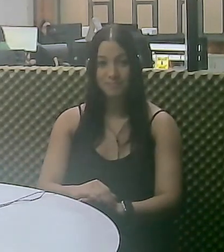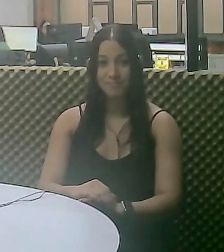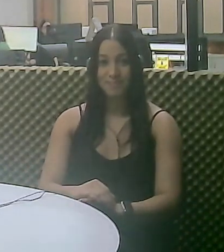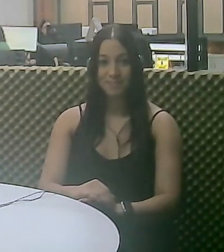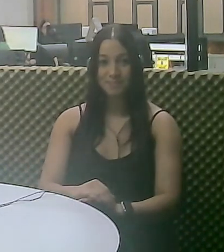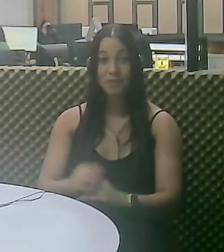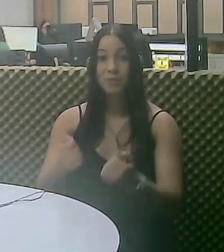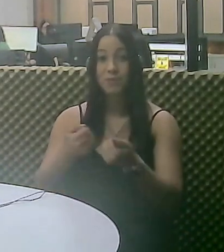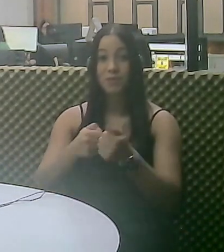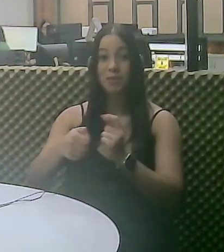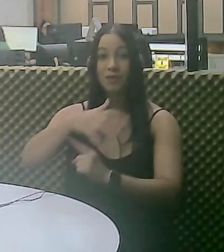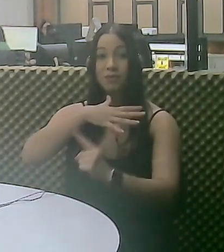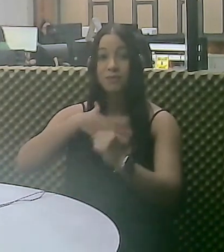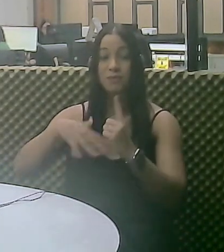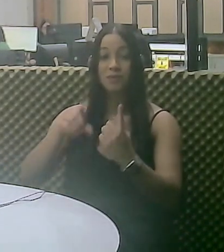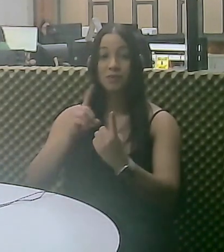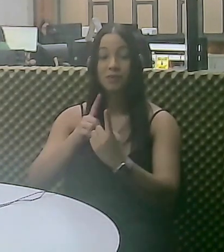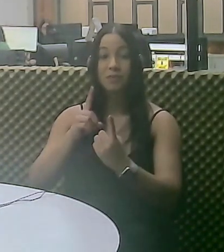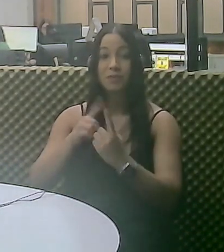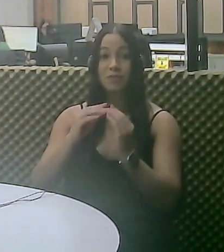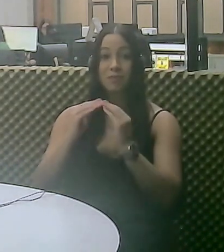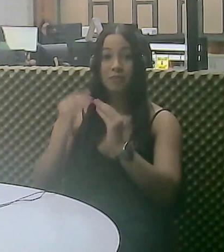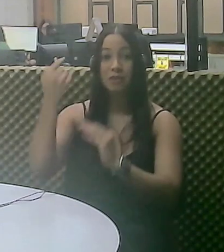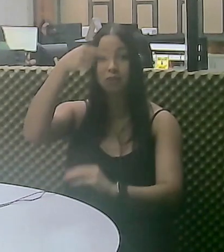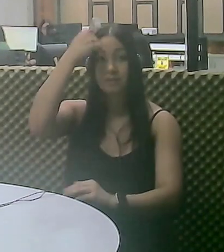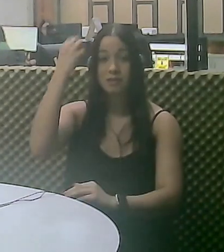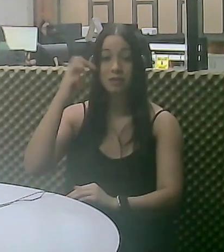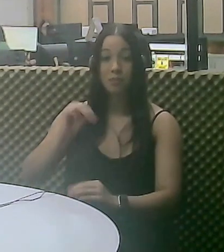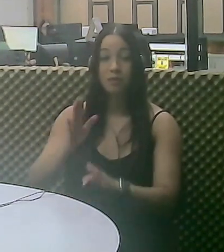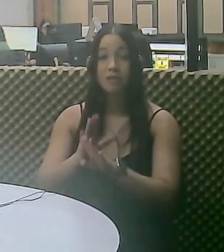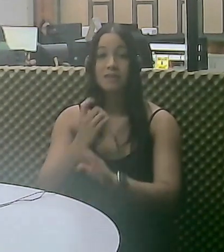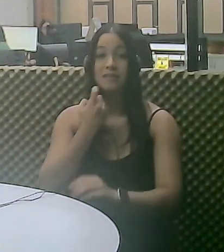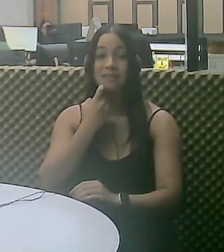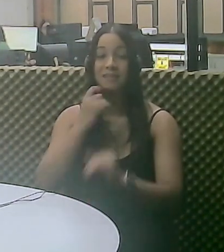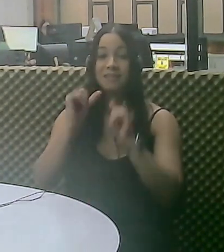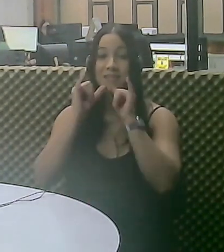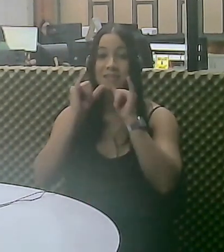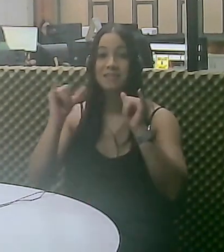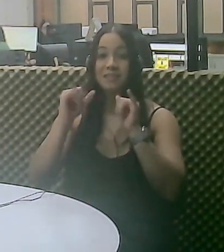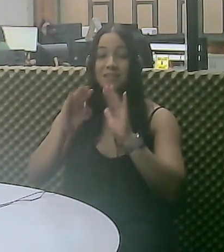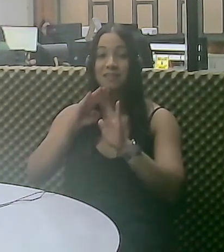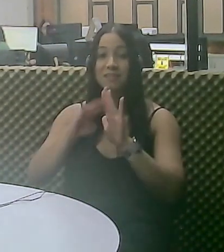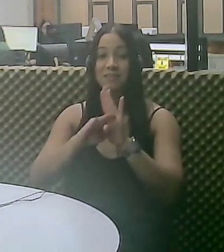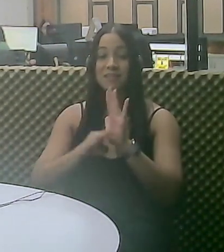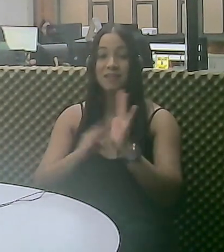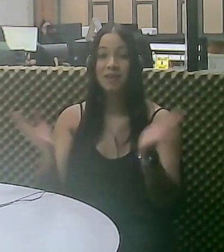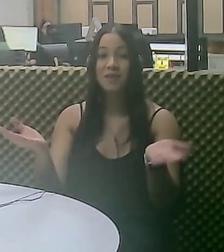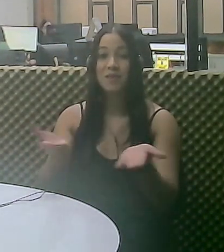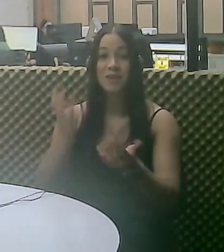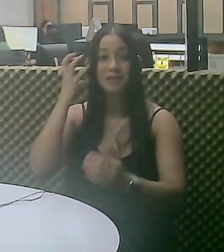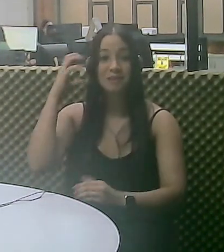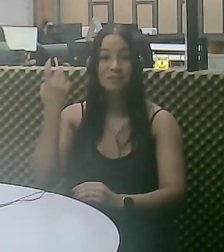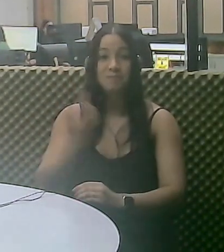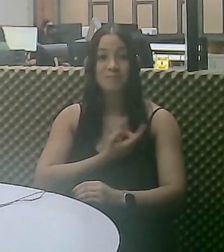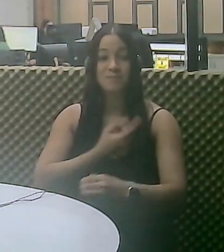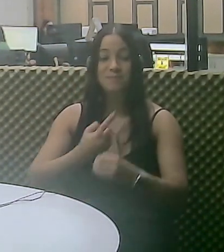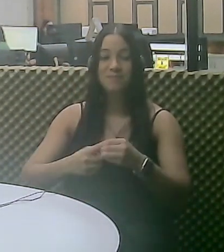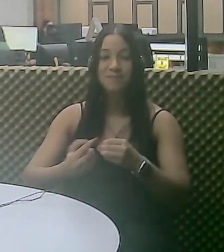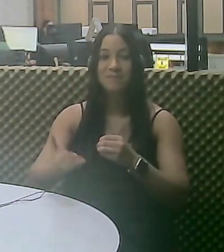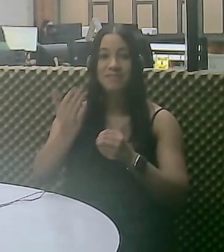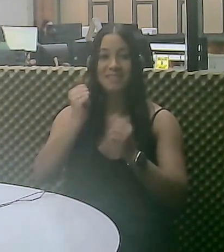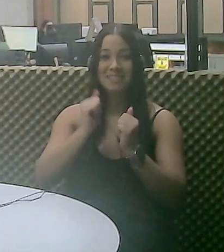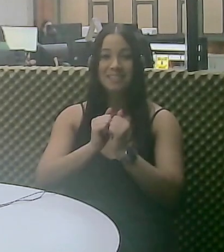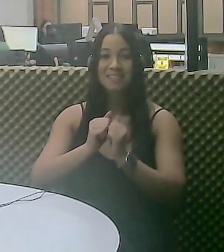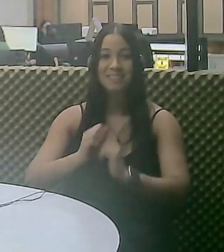ainda, Busão Social atende no bairro Santa Mônica até sexta-feira. Essa e outras notícias a partir de agora na Rádio Nossa